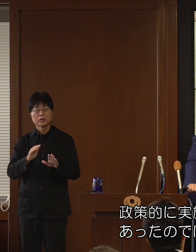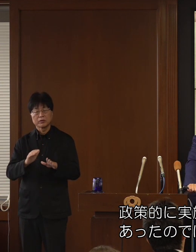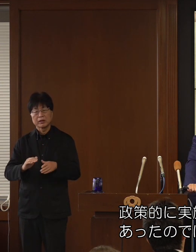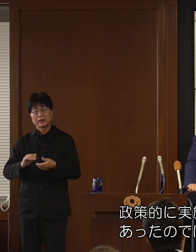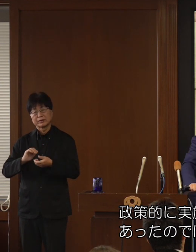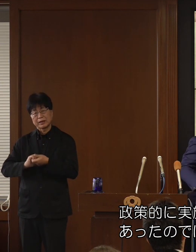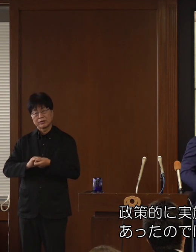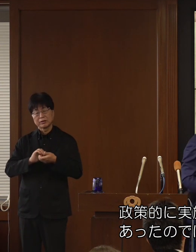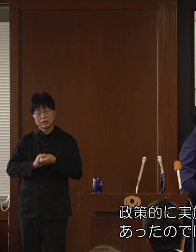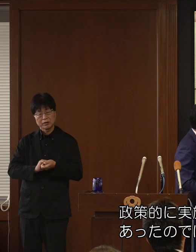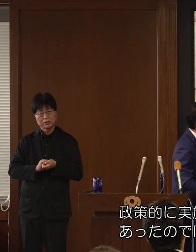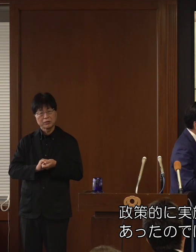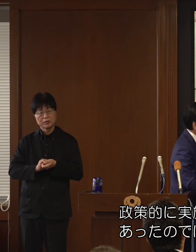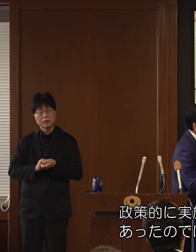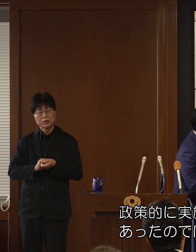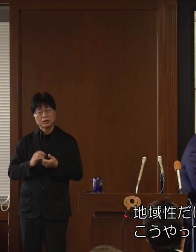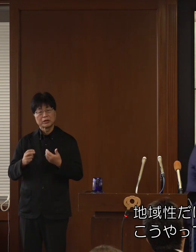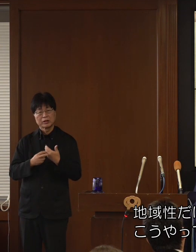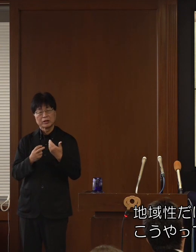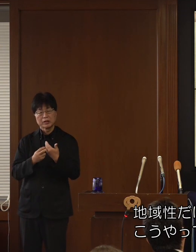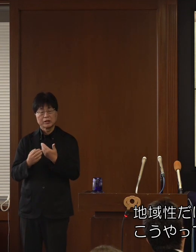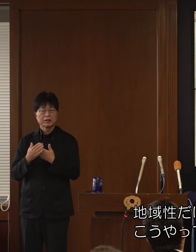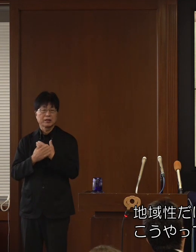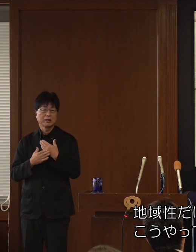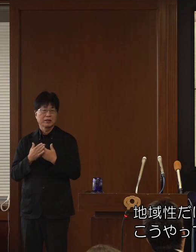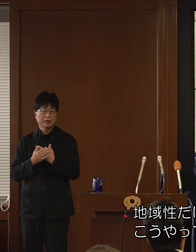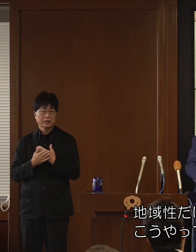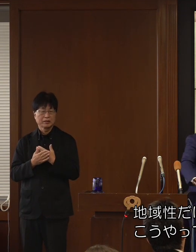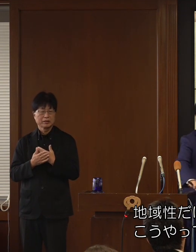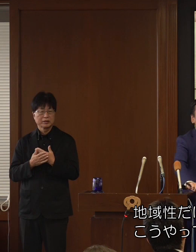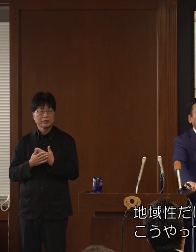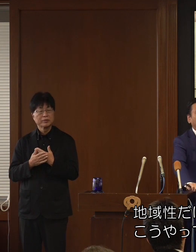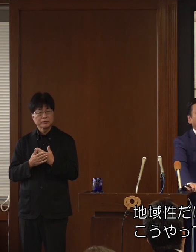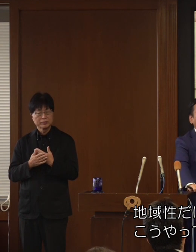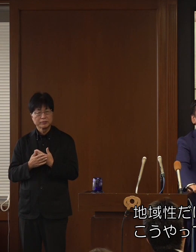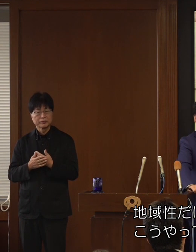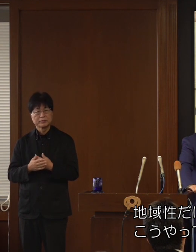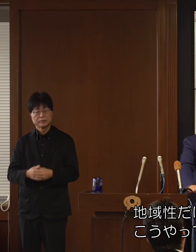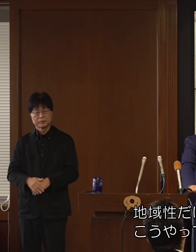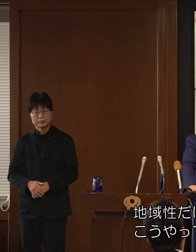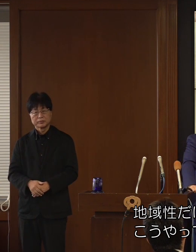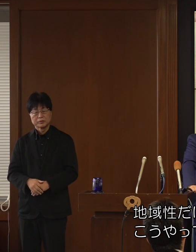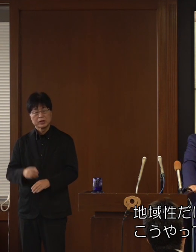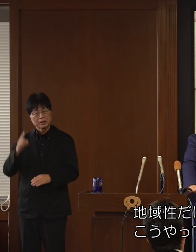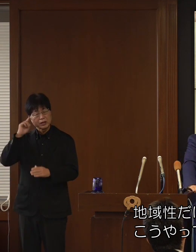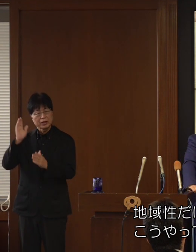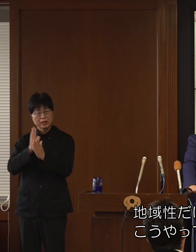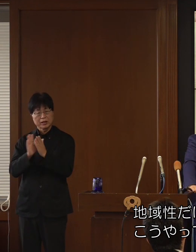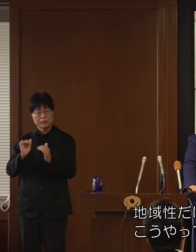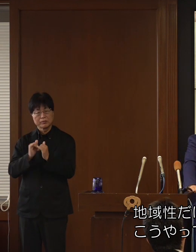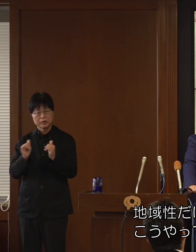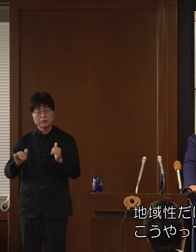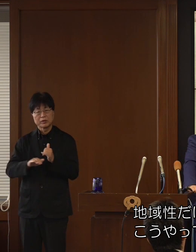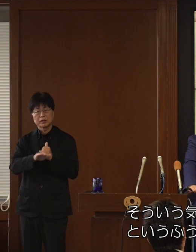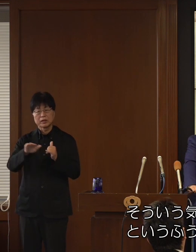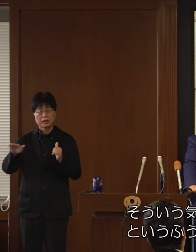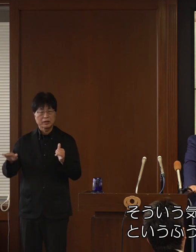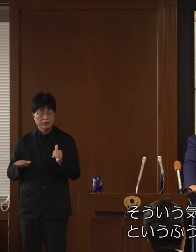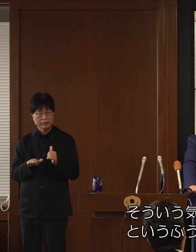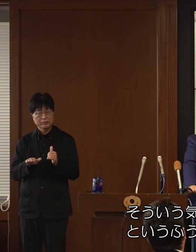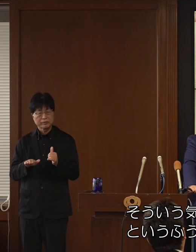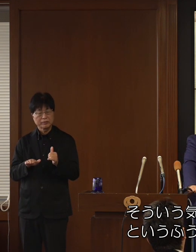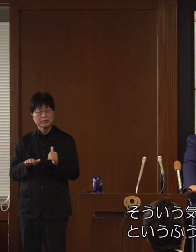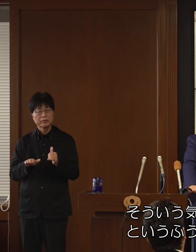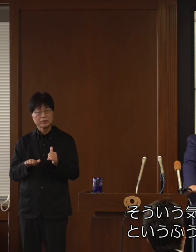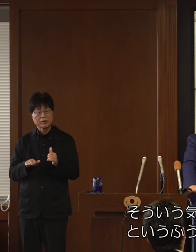ことの意義があったんではないのかな、地域性だけでは語れないので、まあ、こうやって、佐賀県民の皆さん方とそういう気